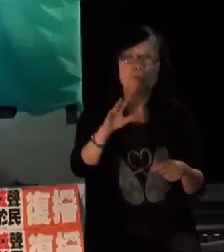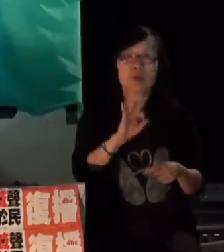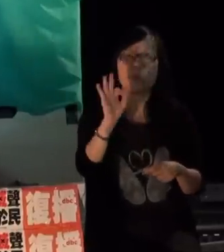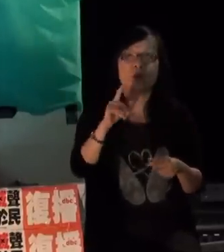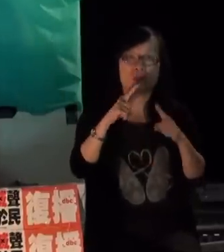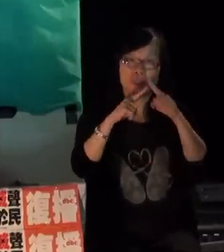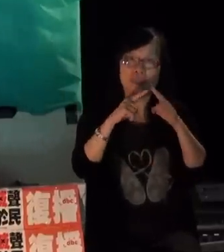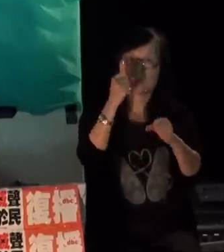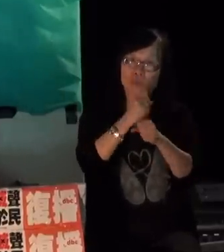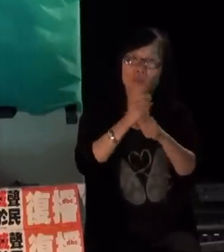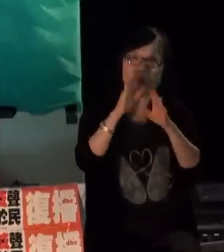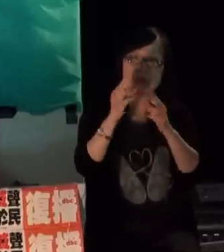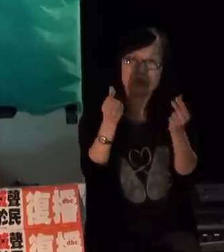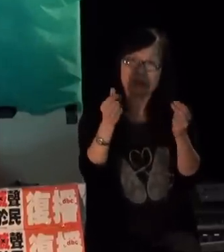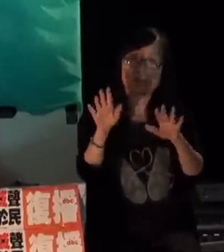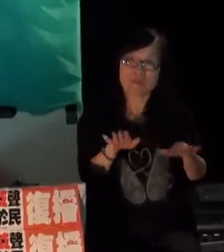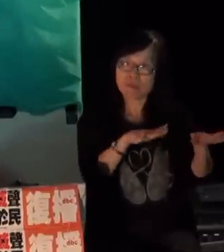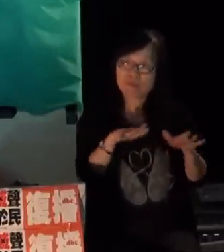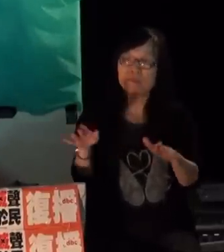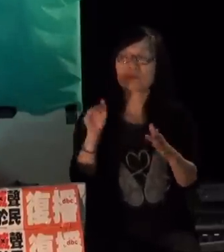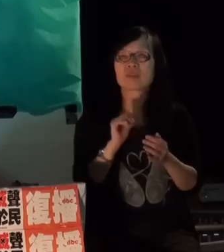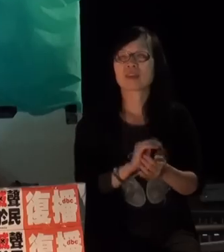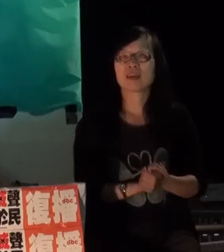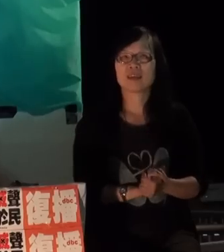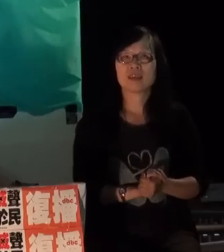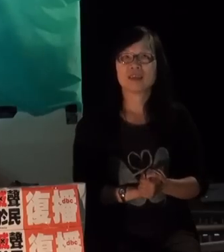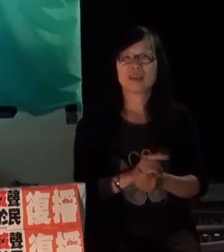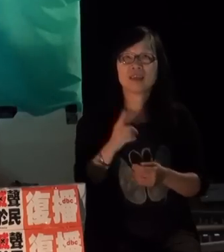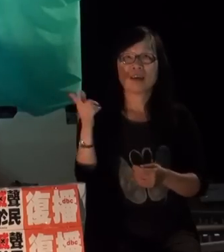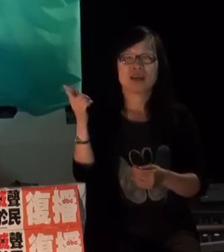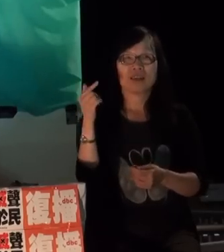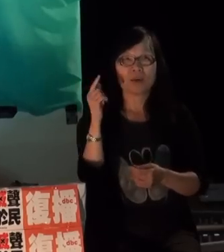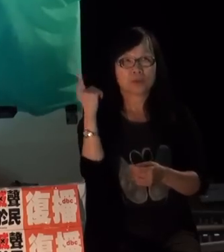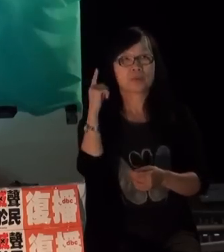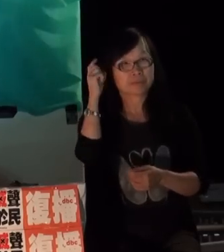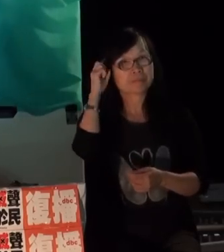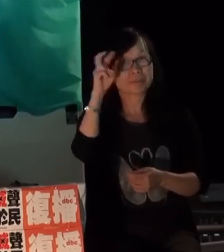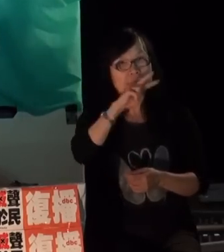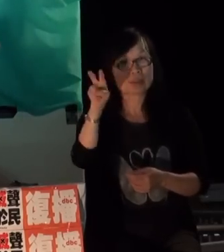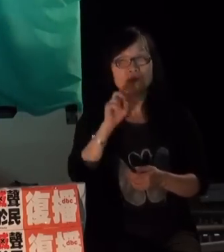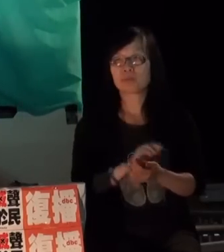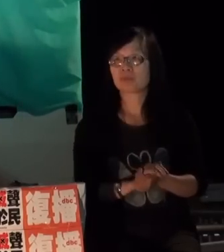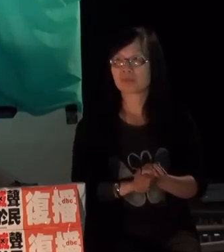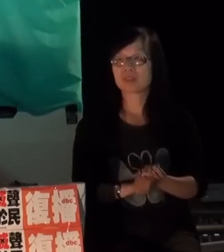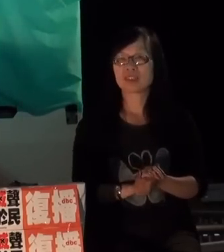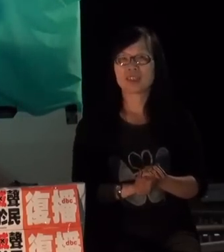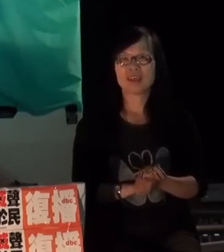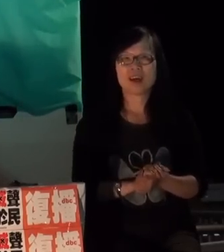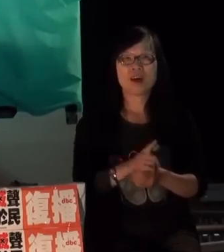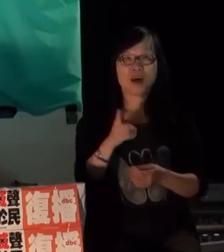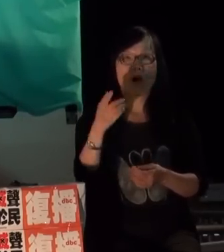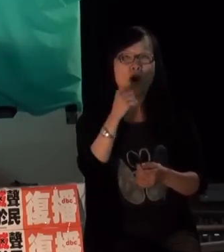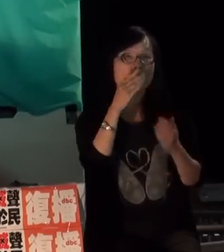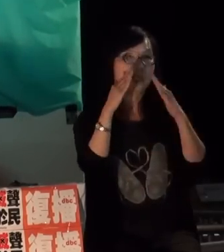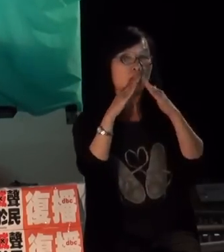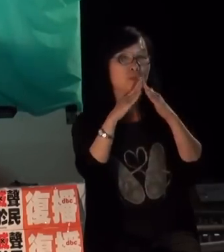啲，喂哥，我喺柏林都見過人造沙灘啦。喂，但係我哋住喺邊度？我哋住